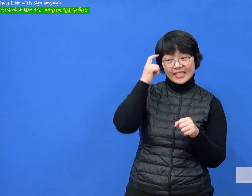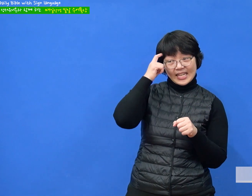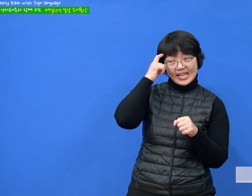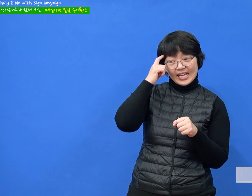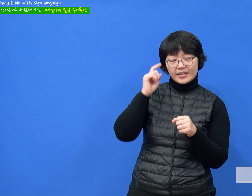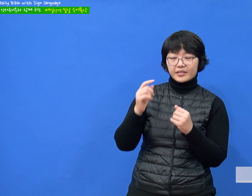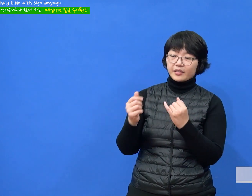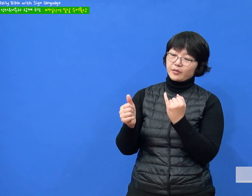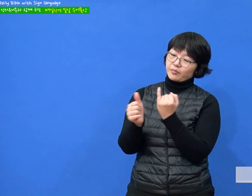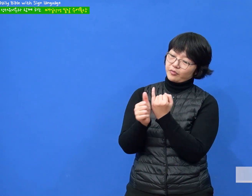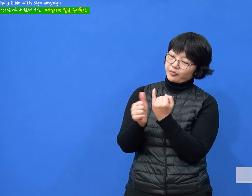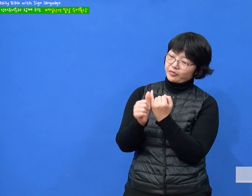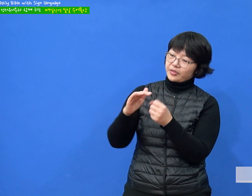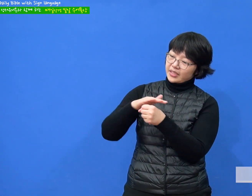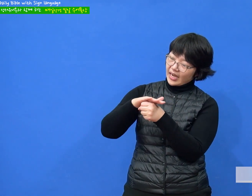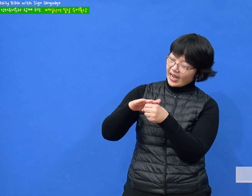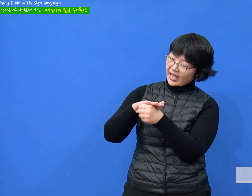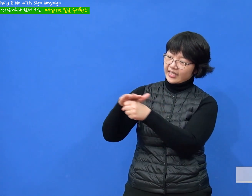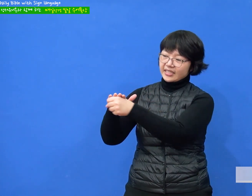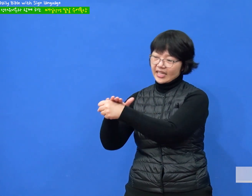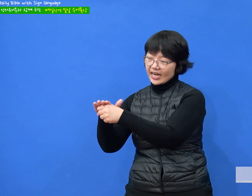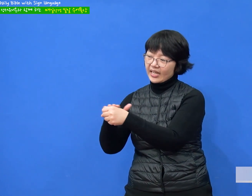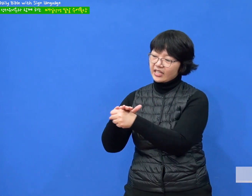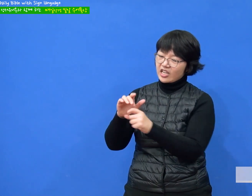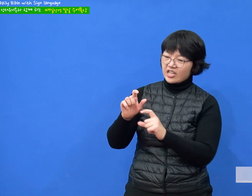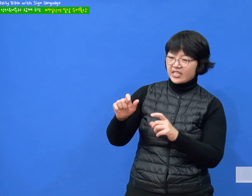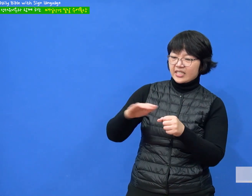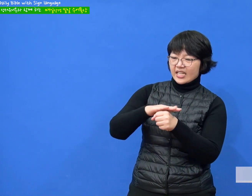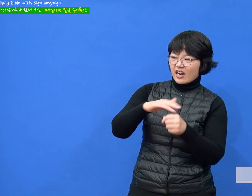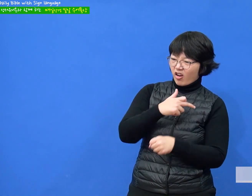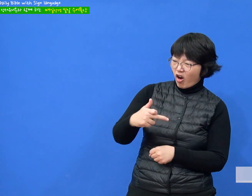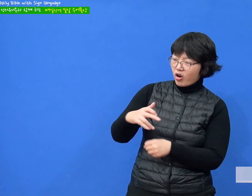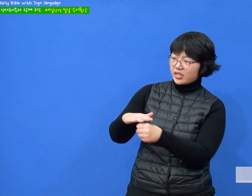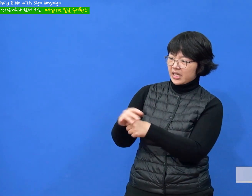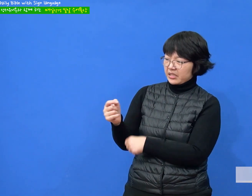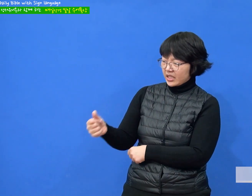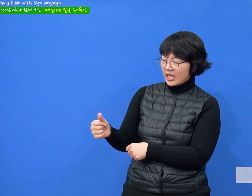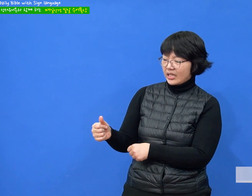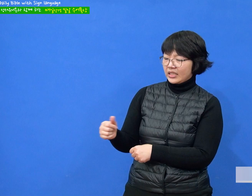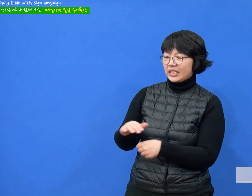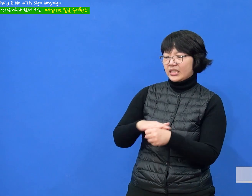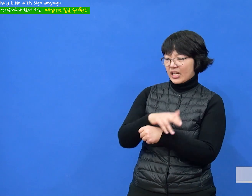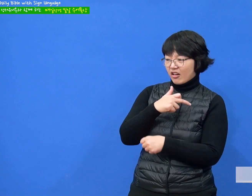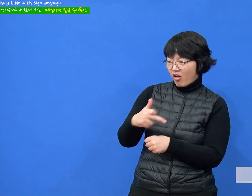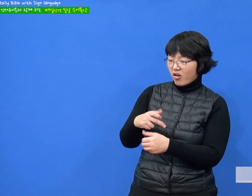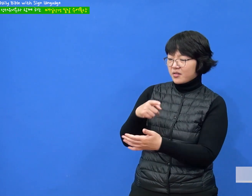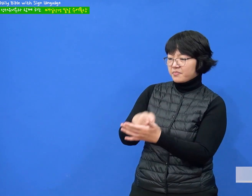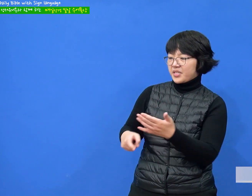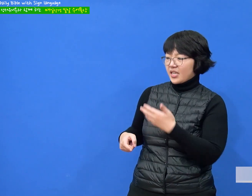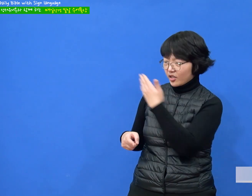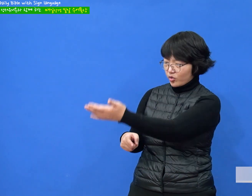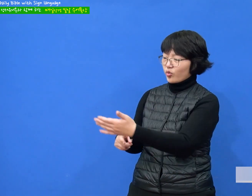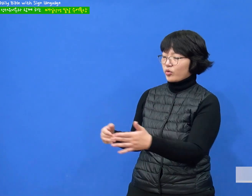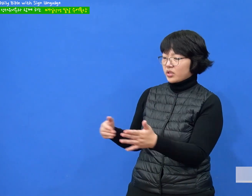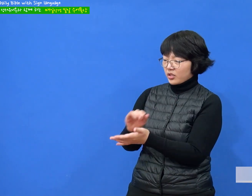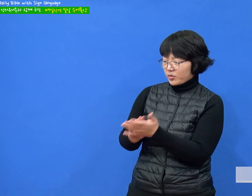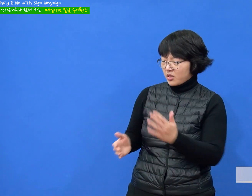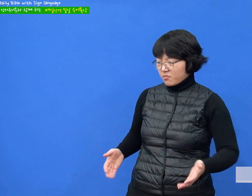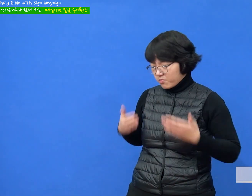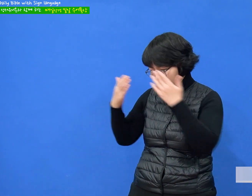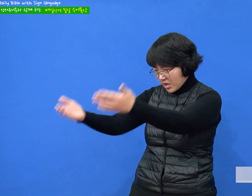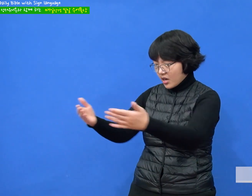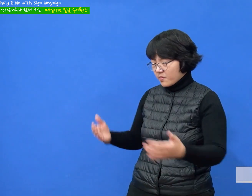사랑하는 사람에게 기꺼이 손해를 감수하고 희생하지 않습니까? 비할 수 없지만